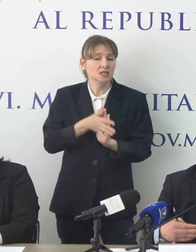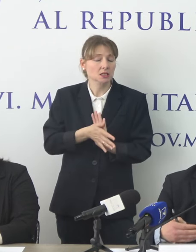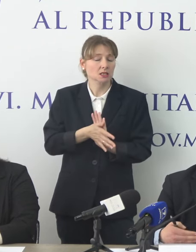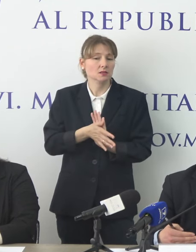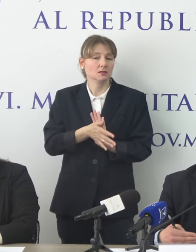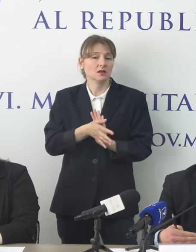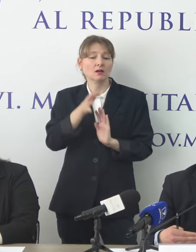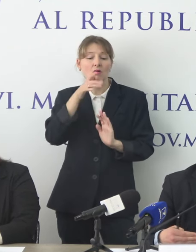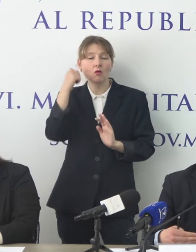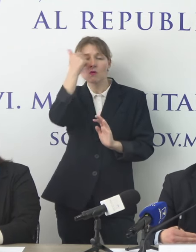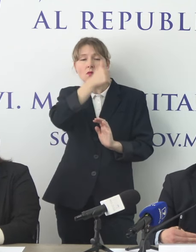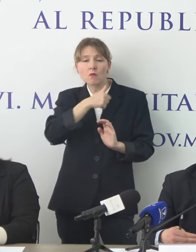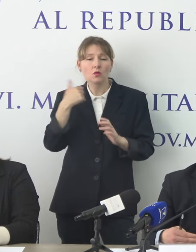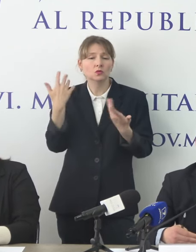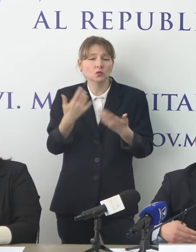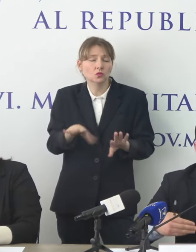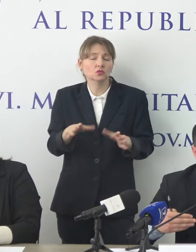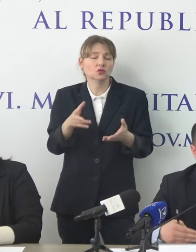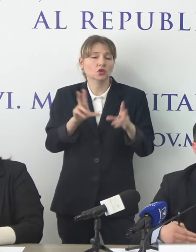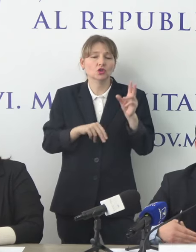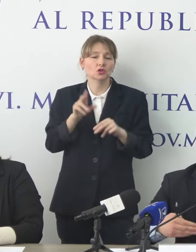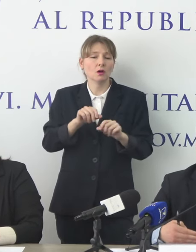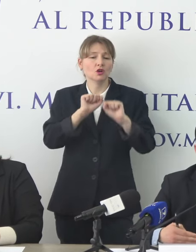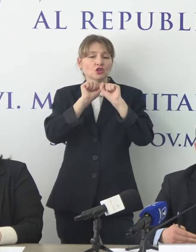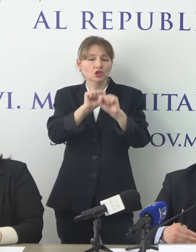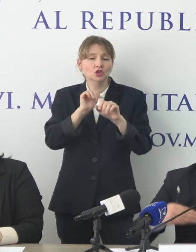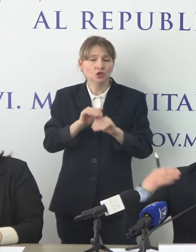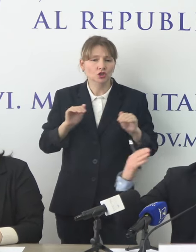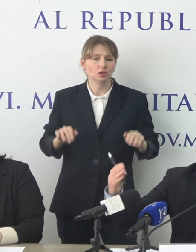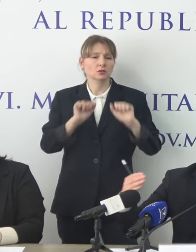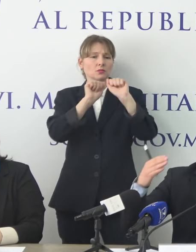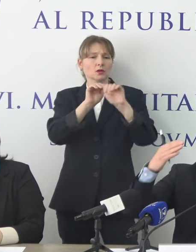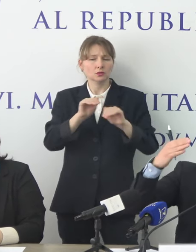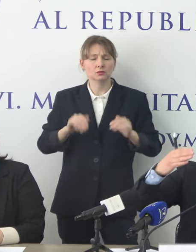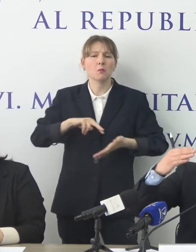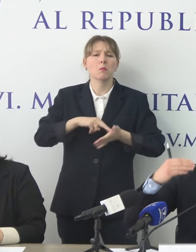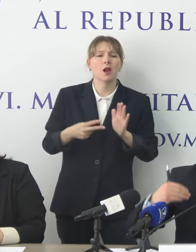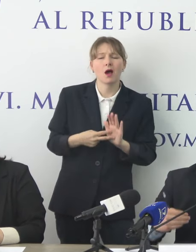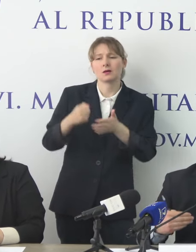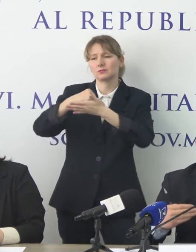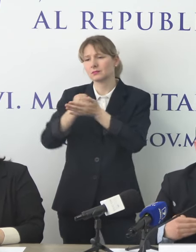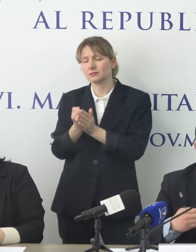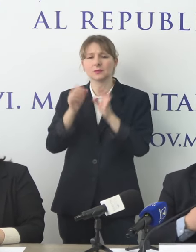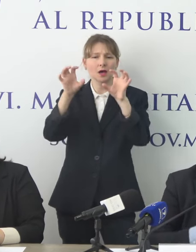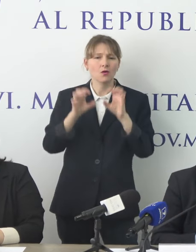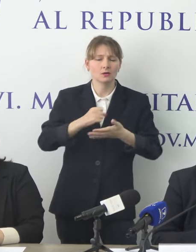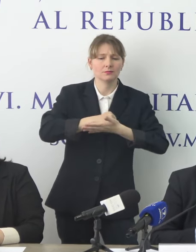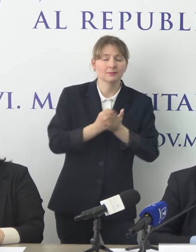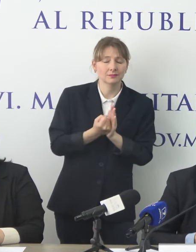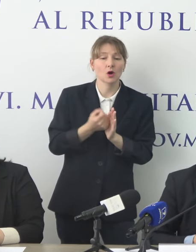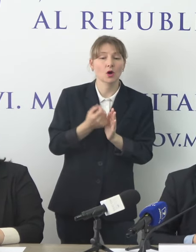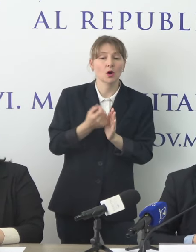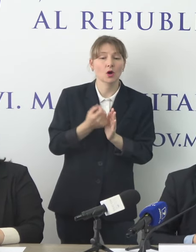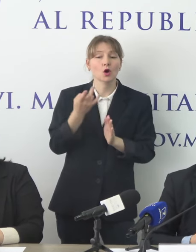cu anii. Da? Pentru că noi vorbim protecția copilului, aprobăm un plan, aprobăm o lege, dar investițiile